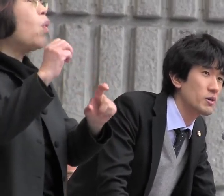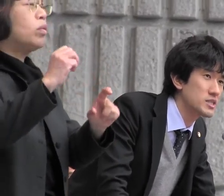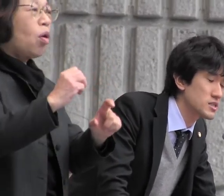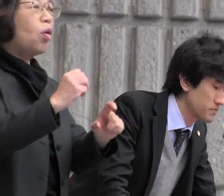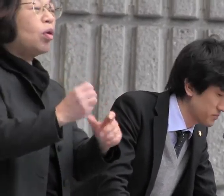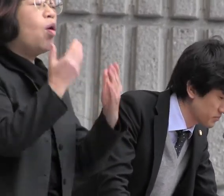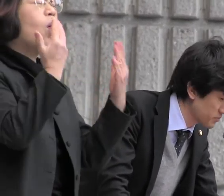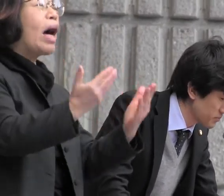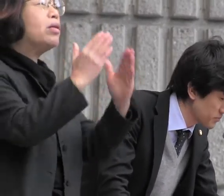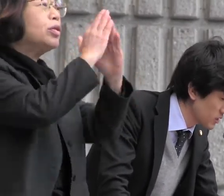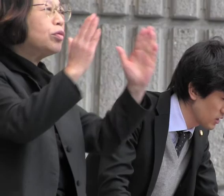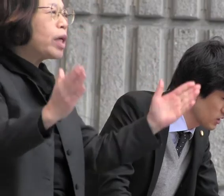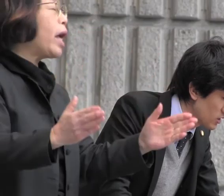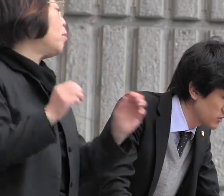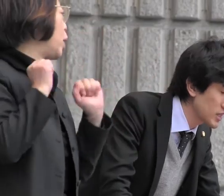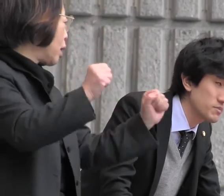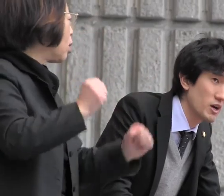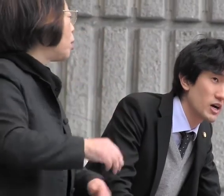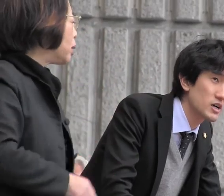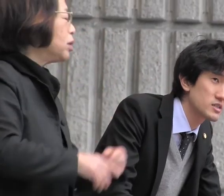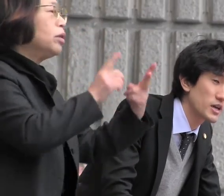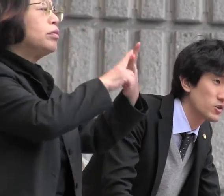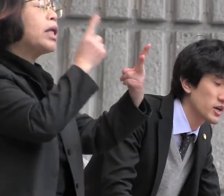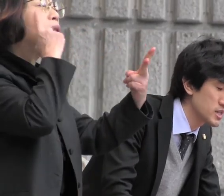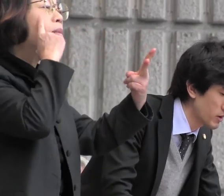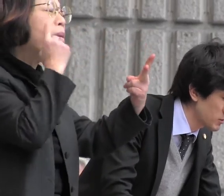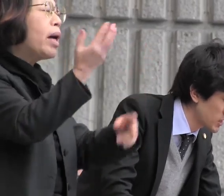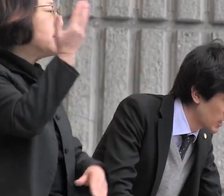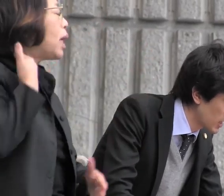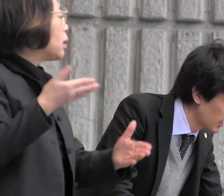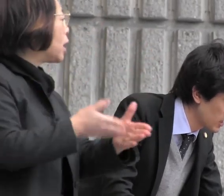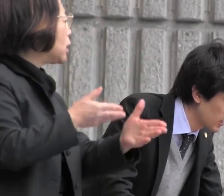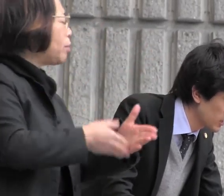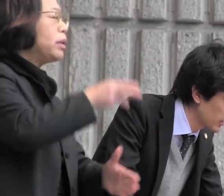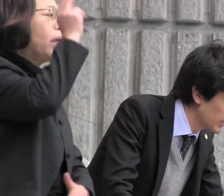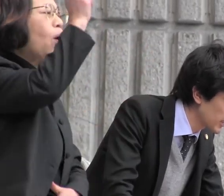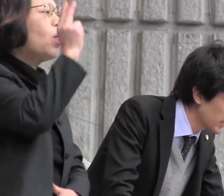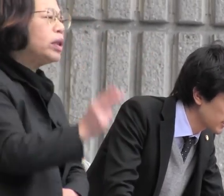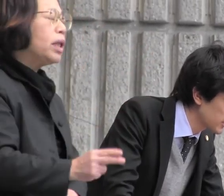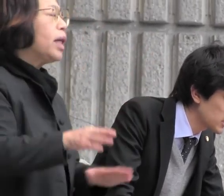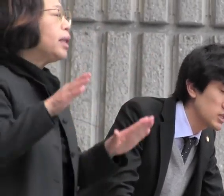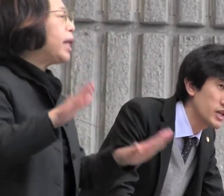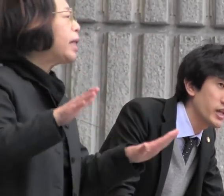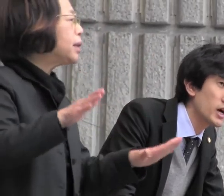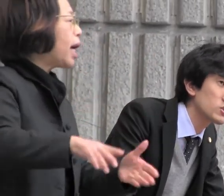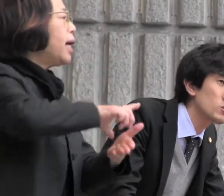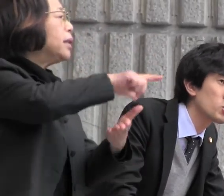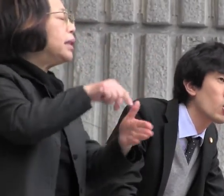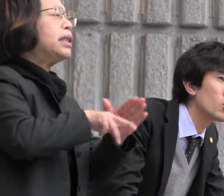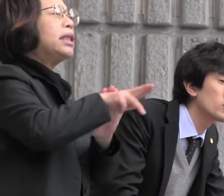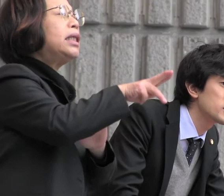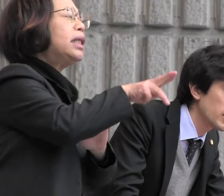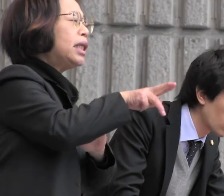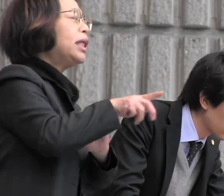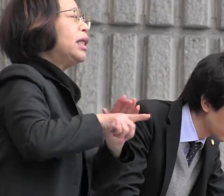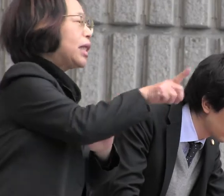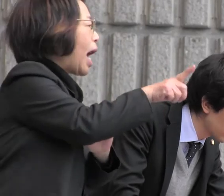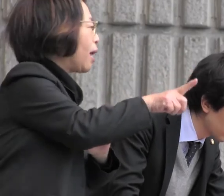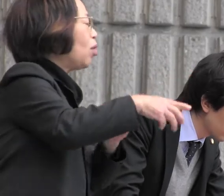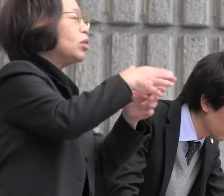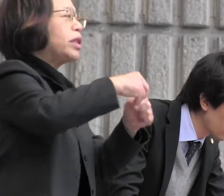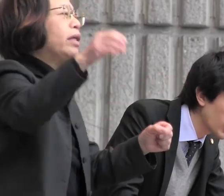ねております。2つ目は、先ほど話にもありましたが、現在地域リーダーというものを全